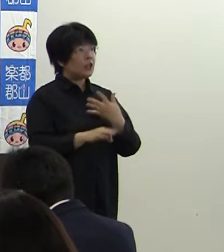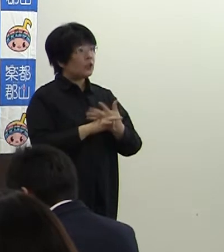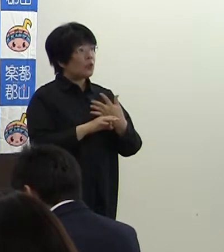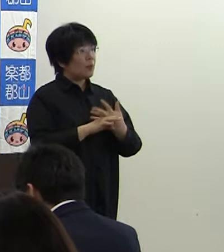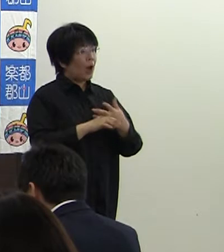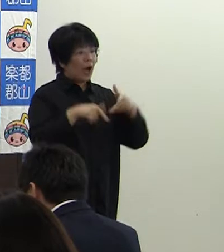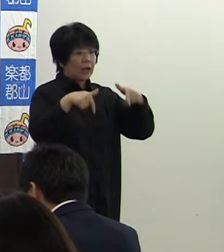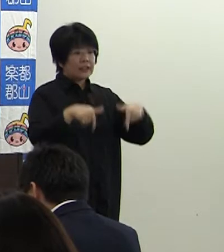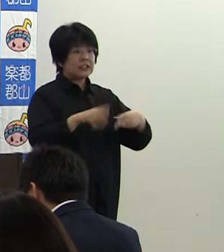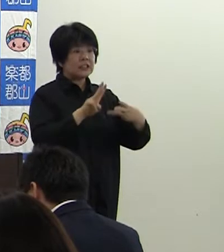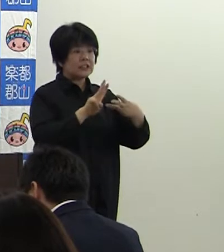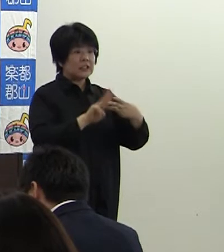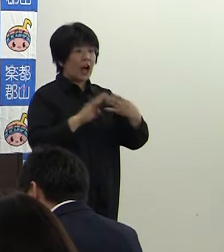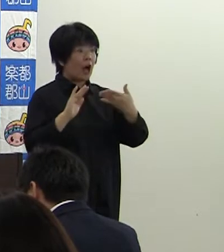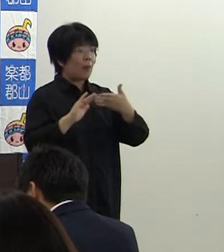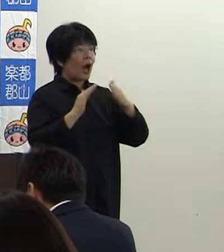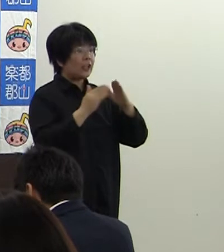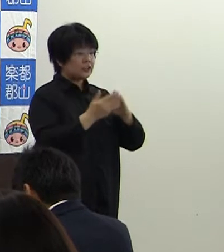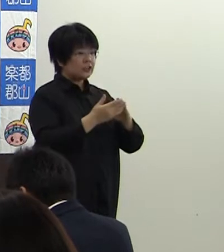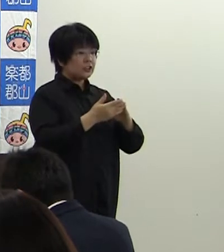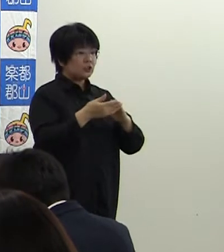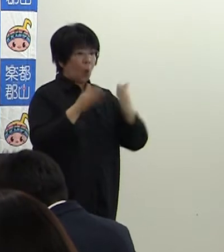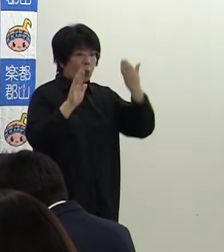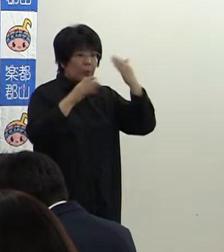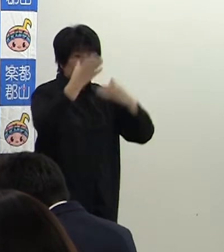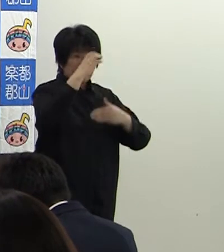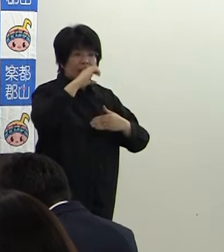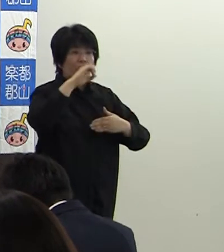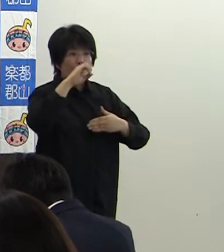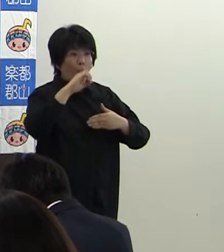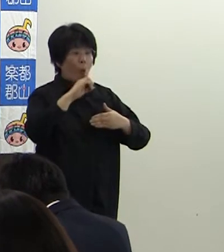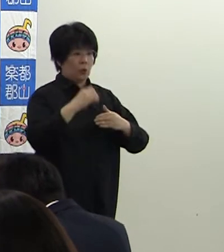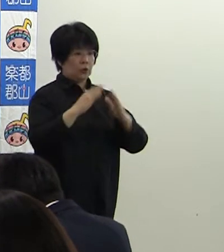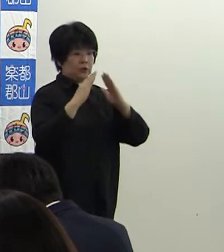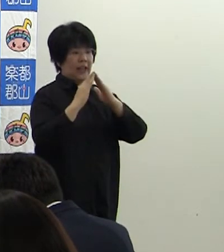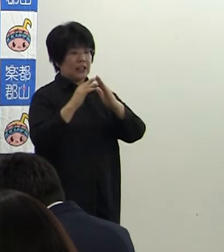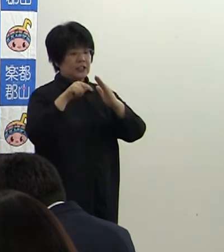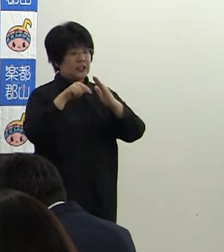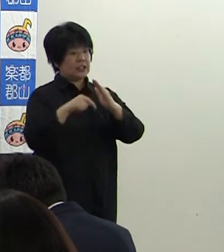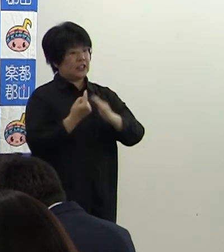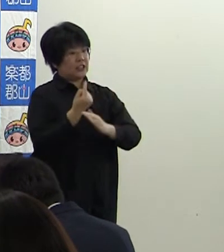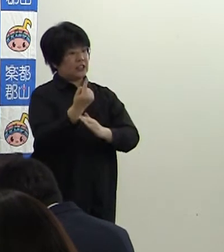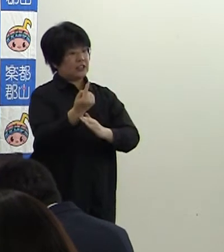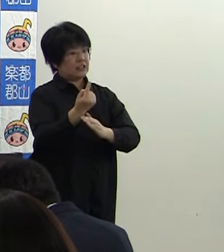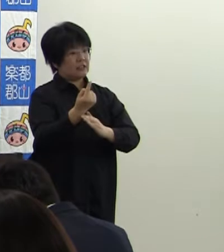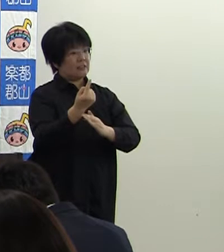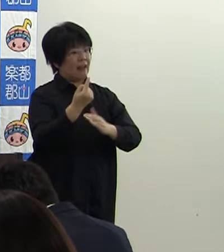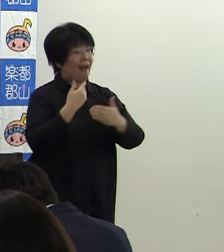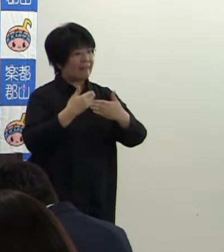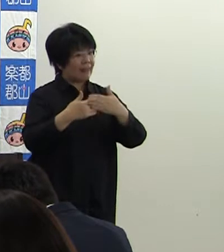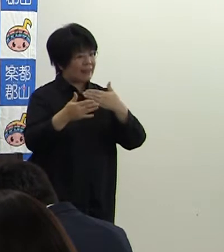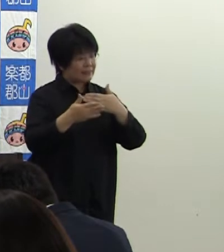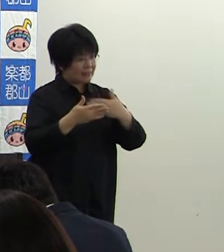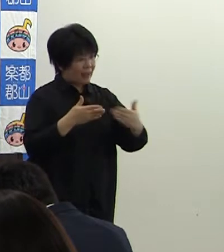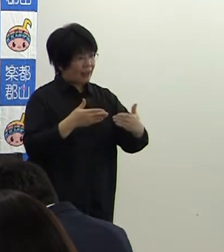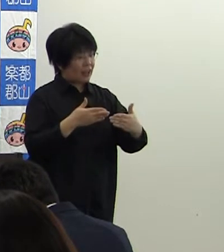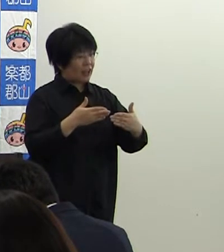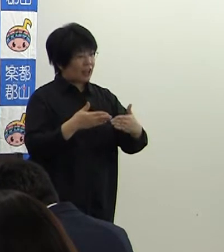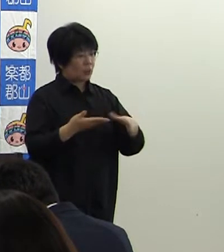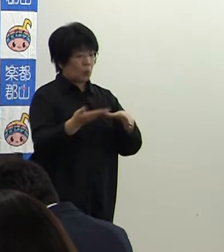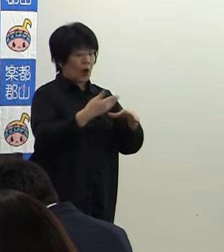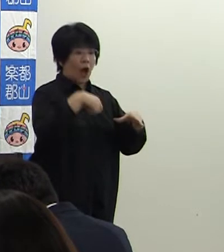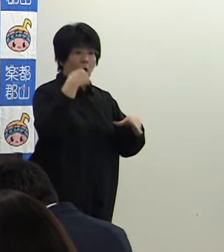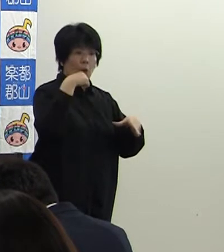にも行っていただきまして、絵付け体験などもしていただいたり、それから湖南行